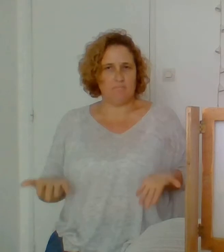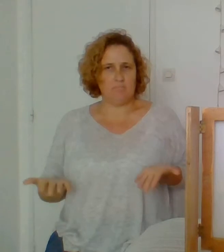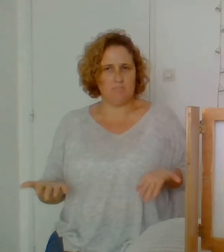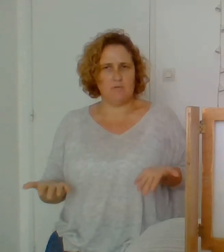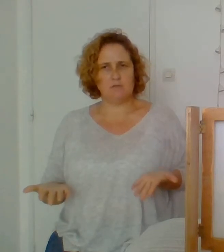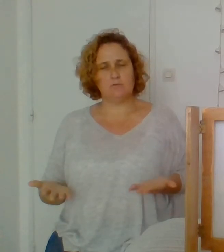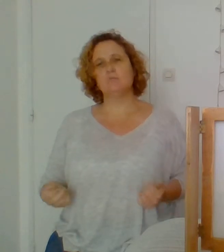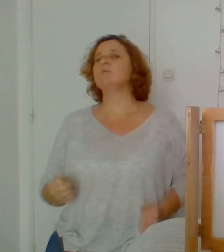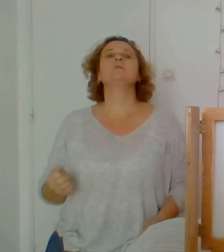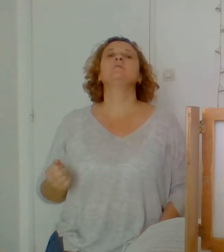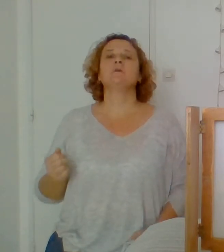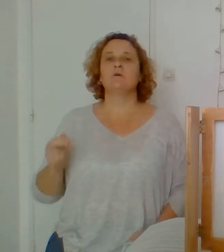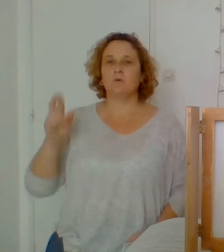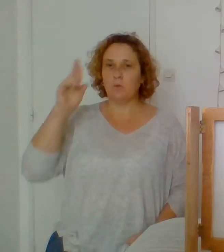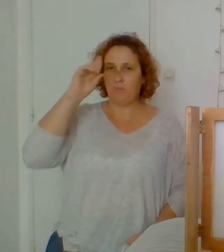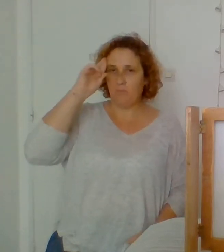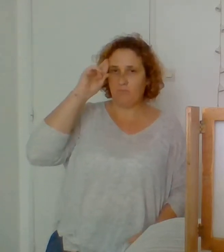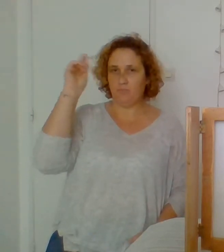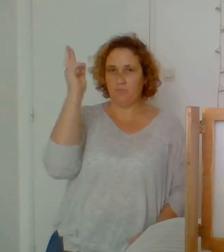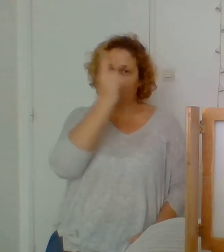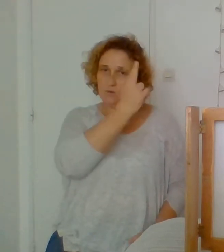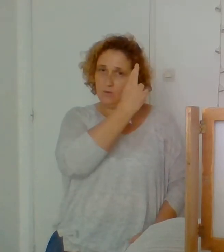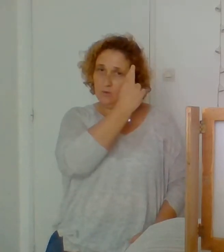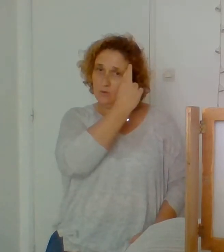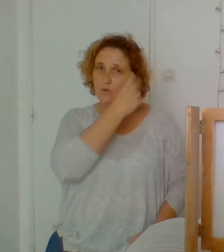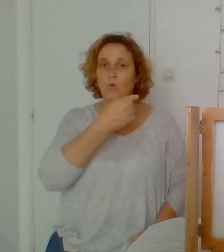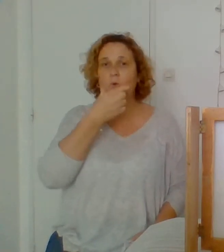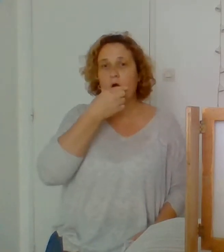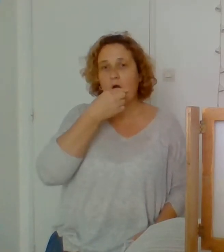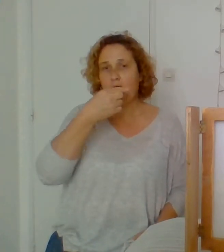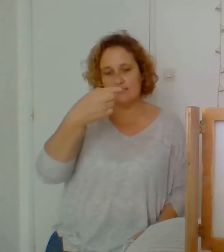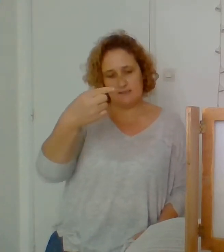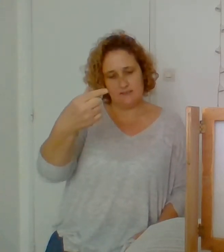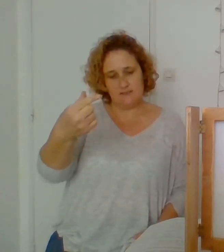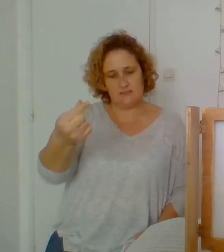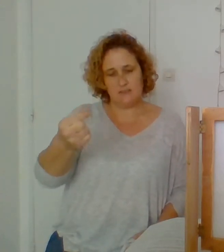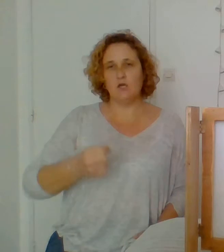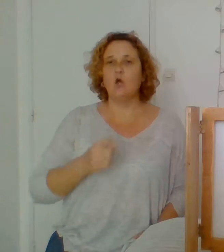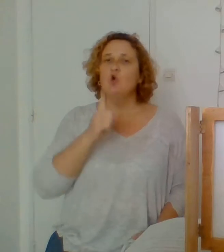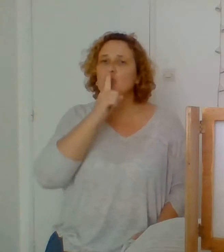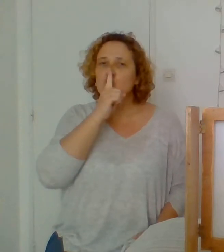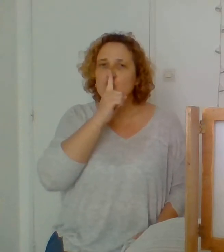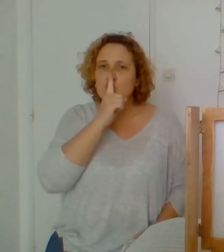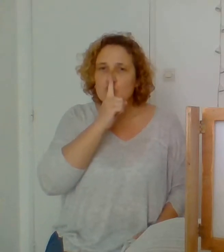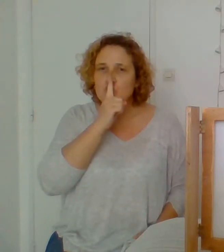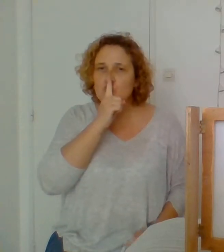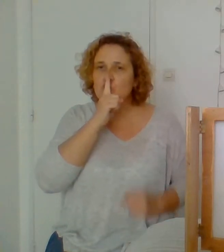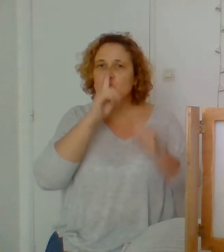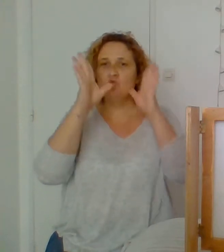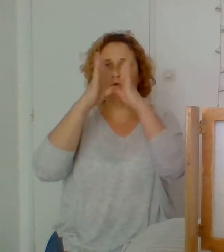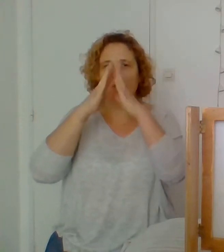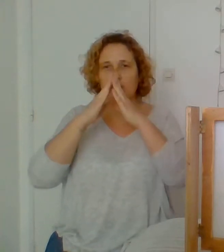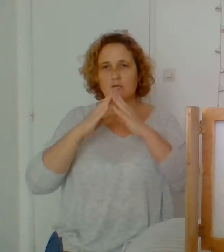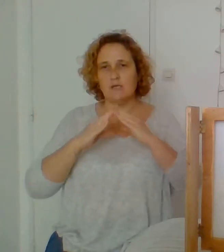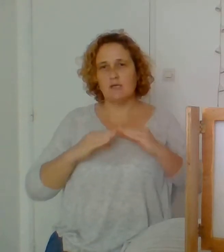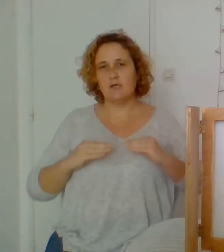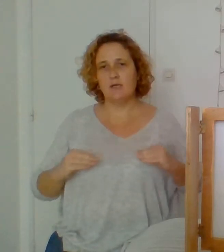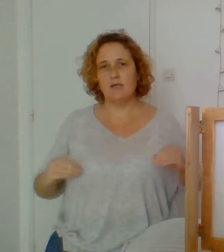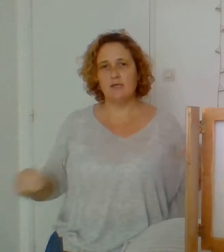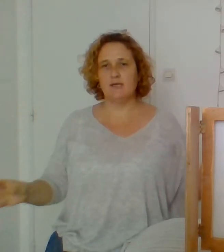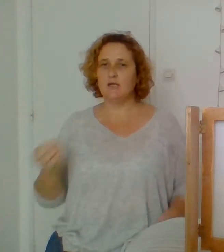en attendant le roi a dit plus de